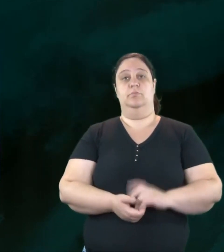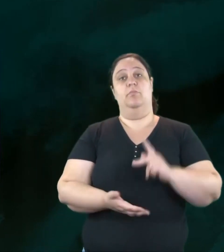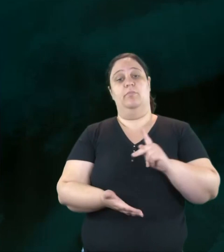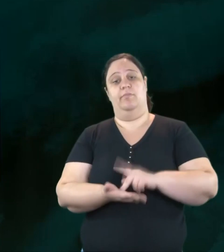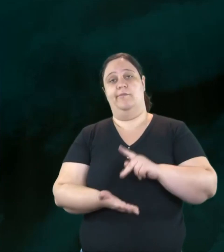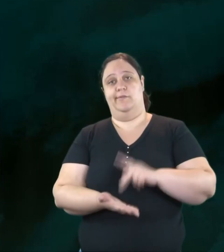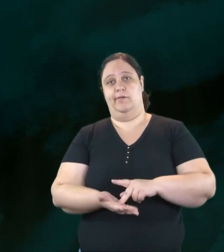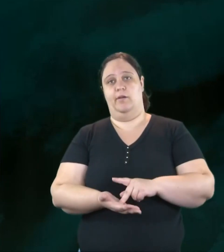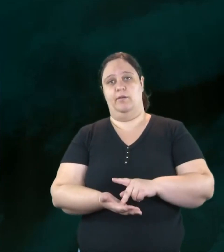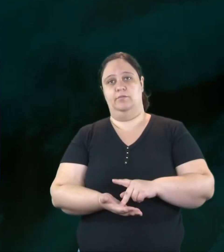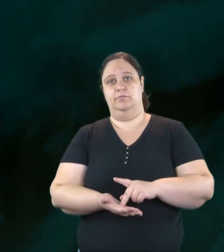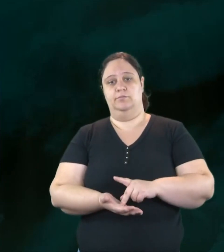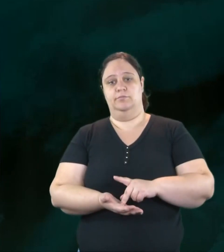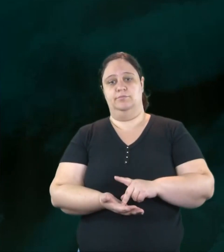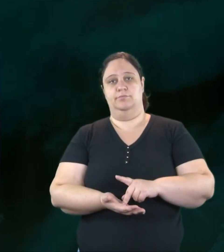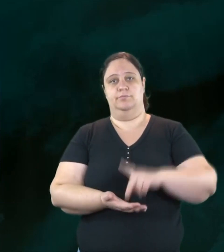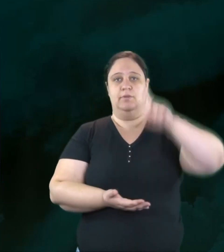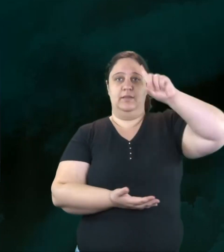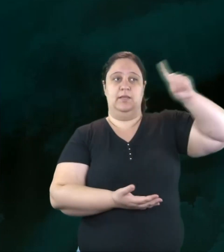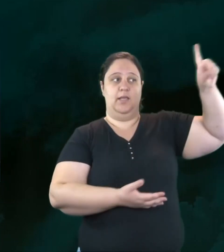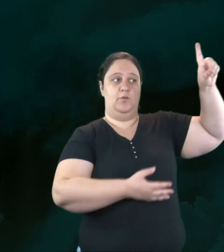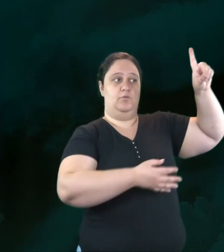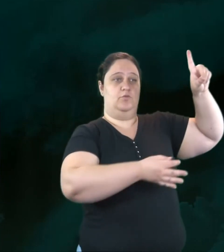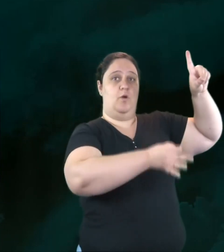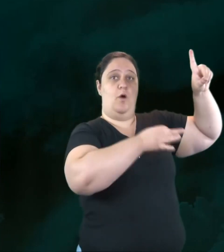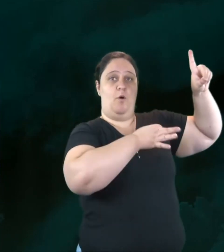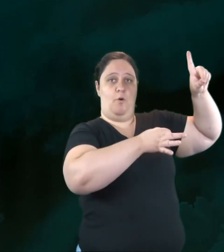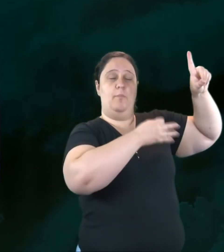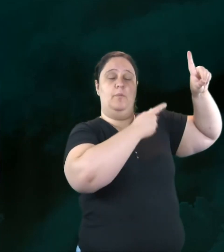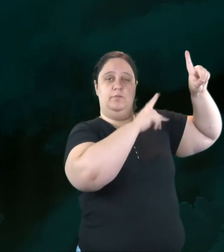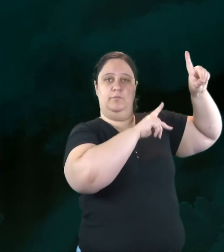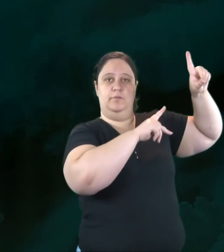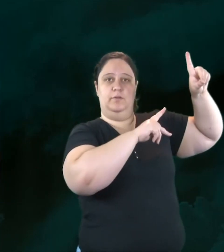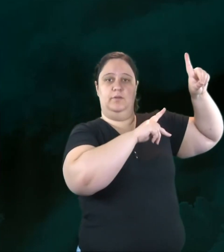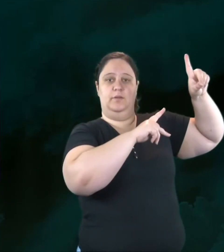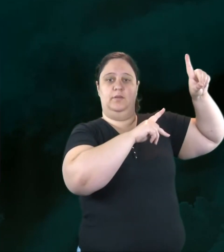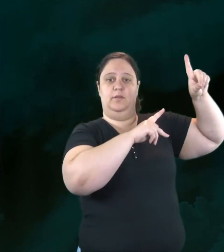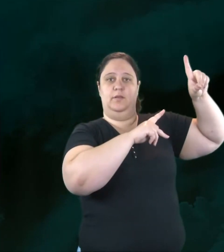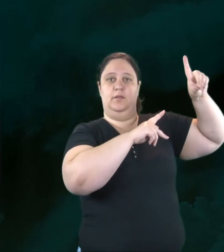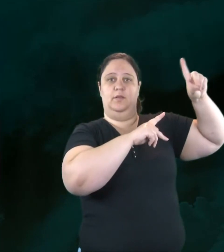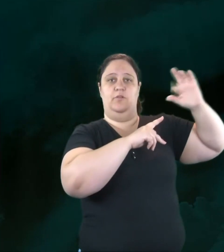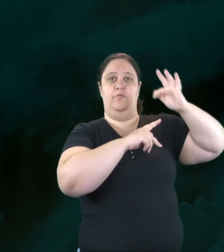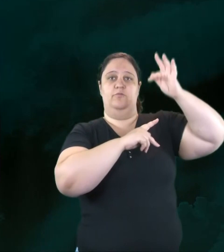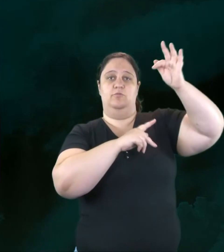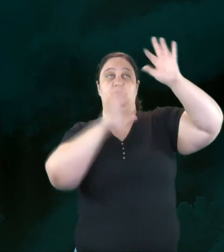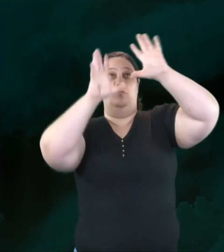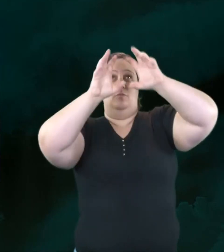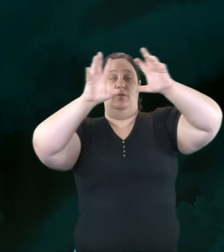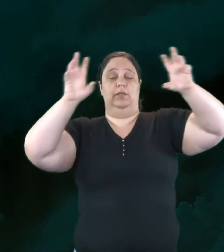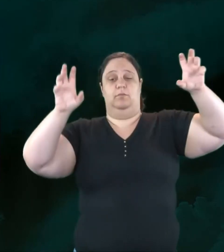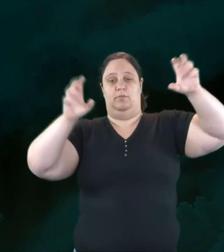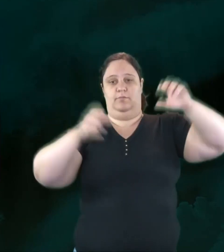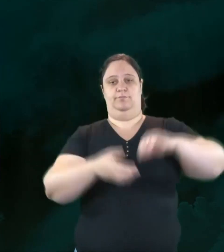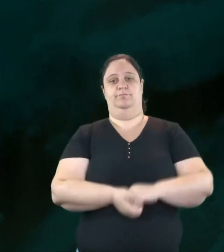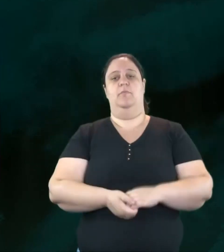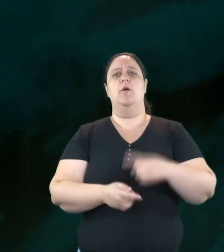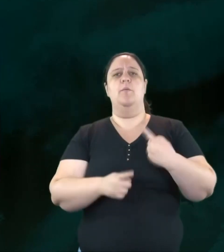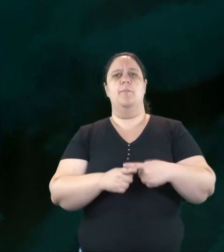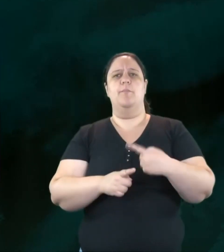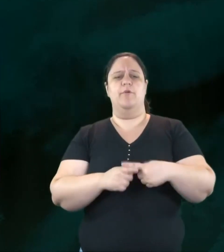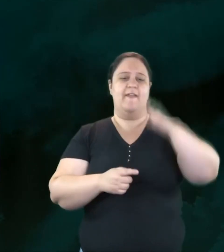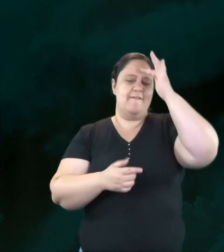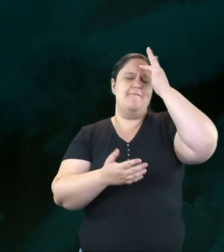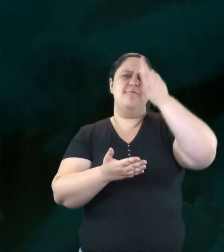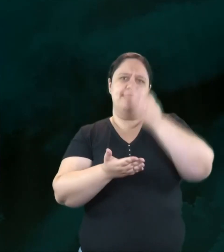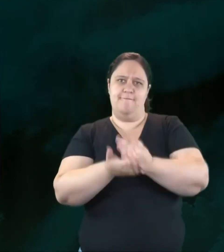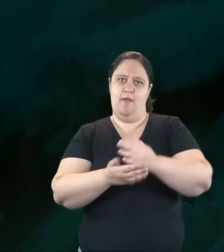projetando uma descendência celestial. Deus está projetando celestial. Porque essa fé que